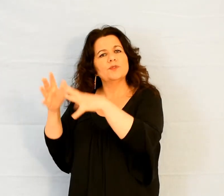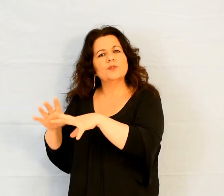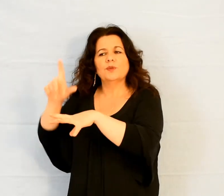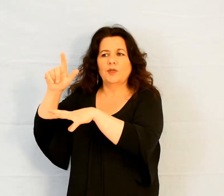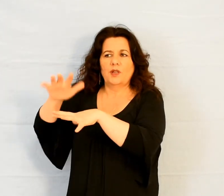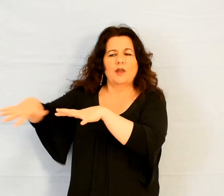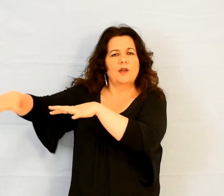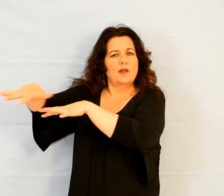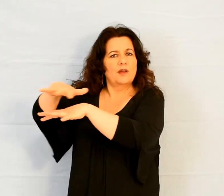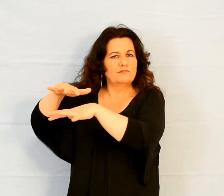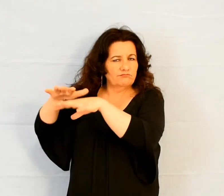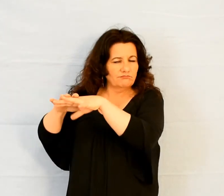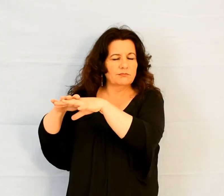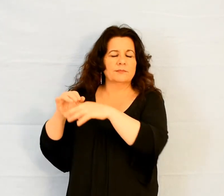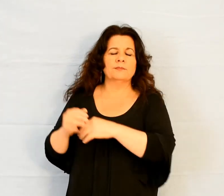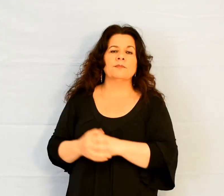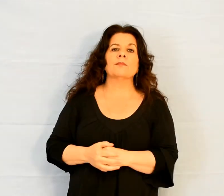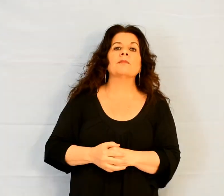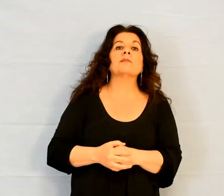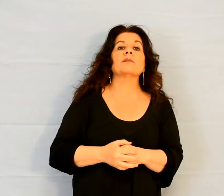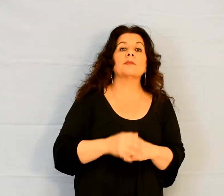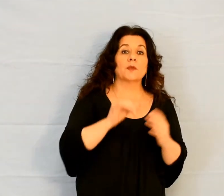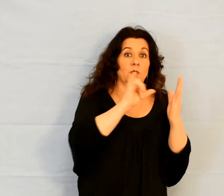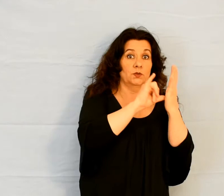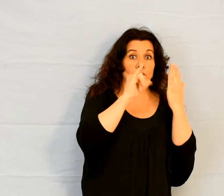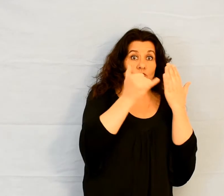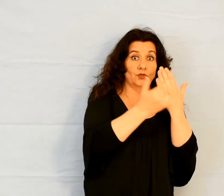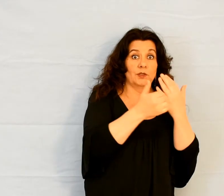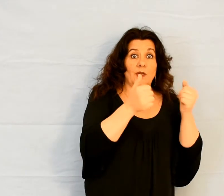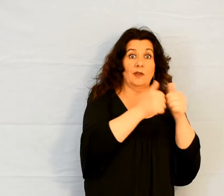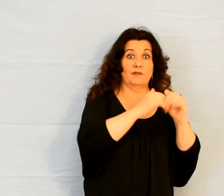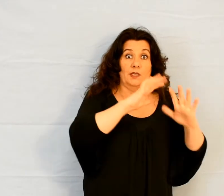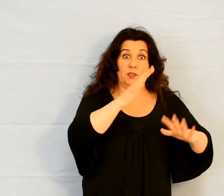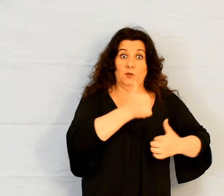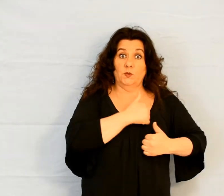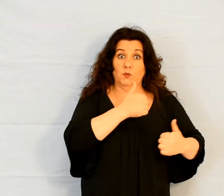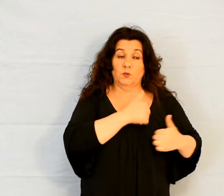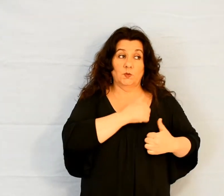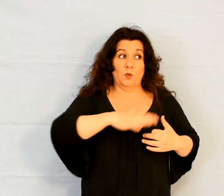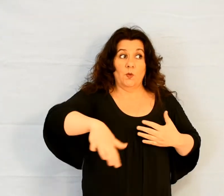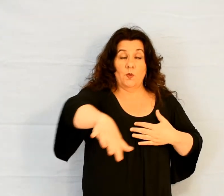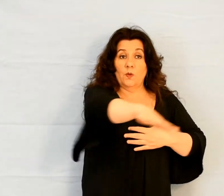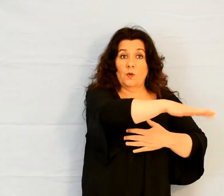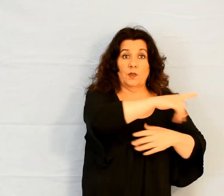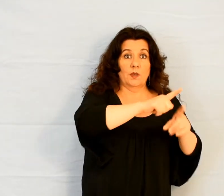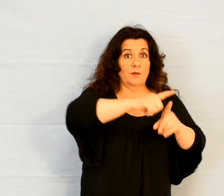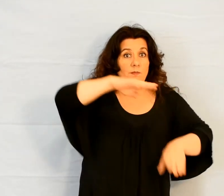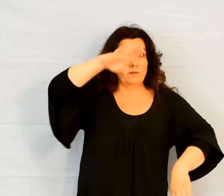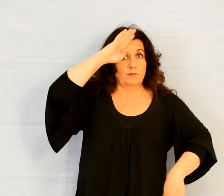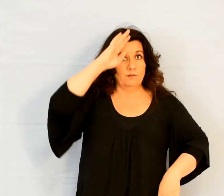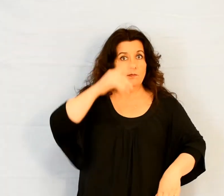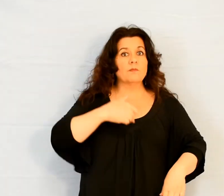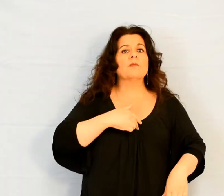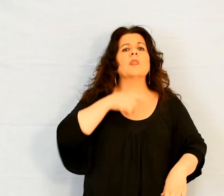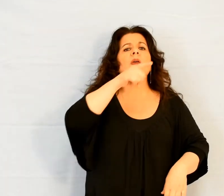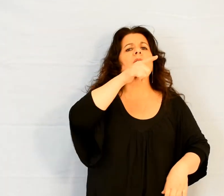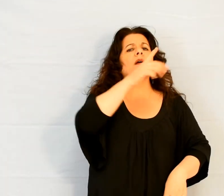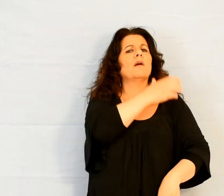Judas, avec un détachement de soldats ainsi que des gardes, envoyés par les grands prêtres et